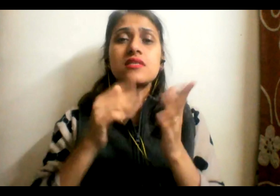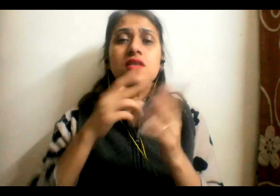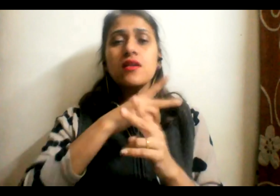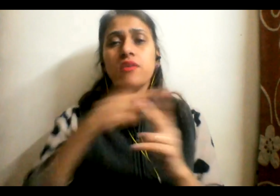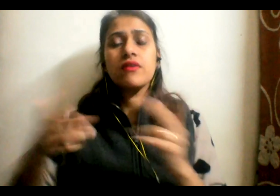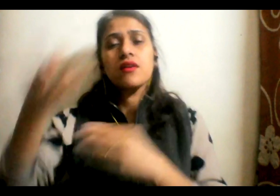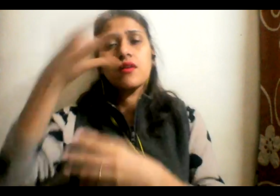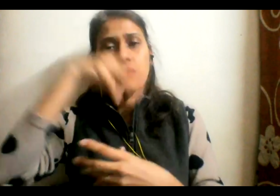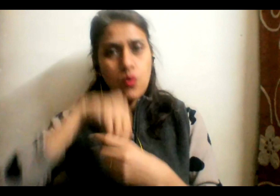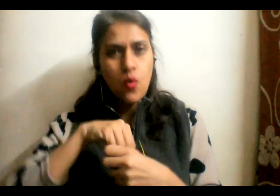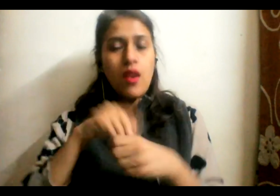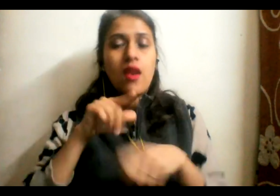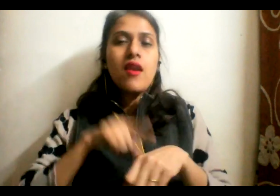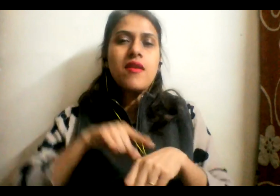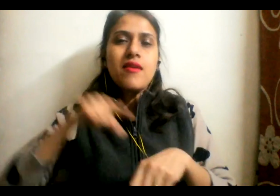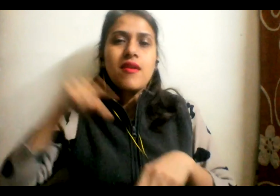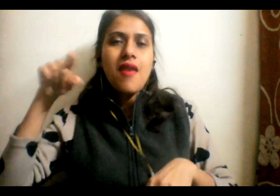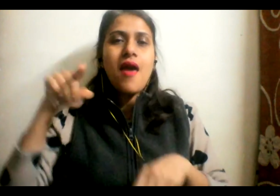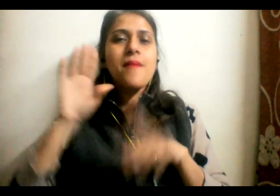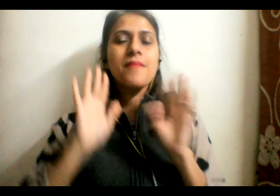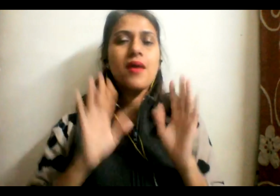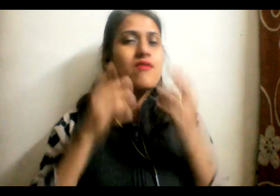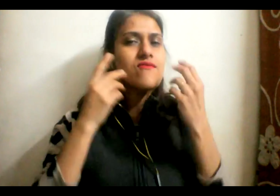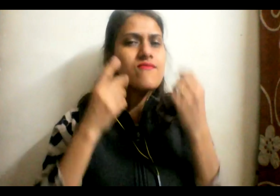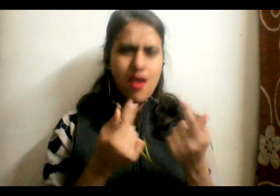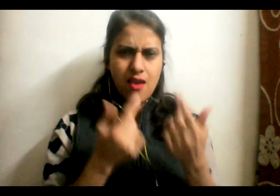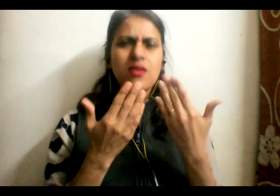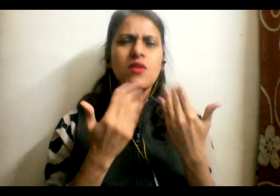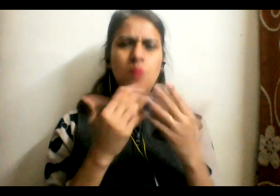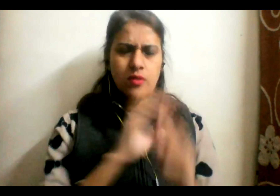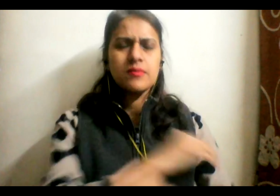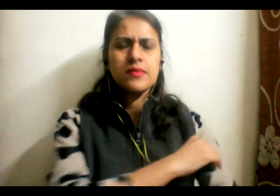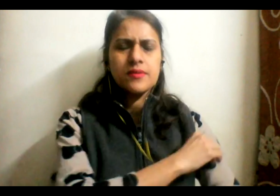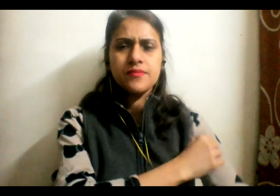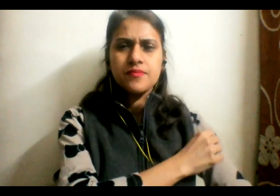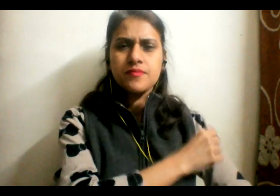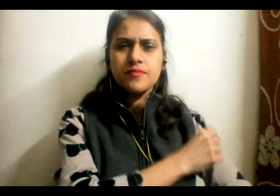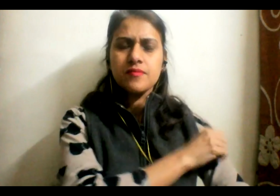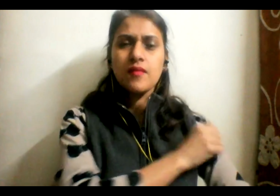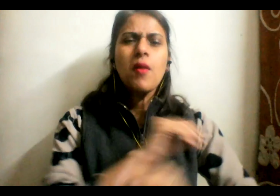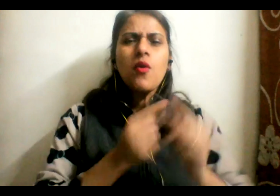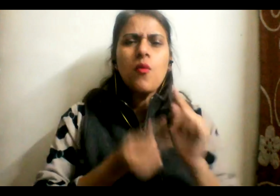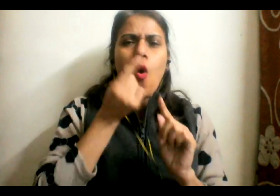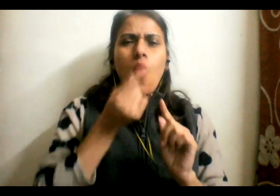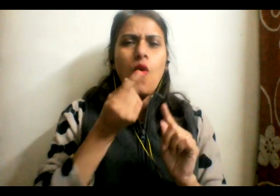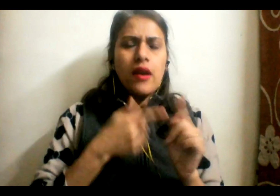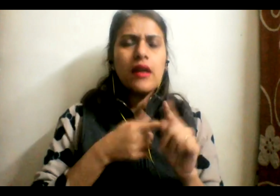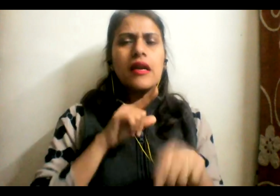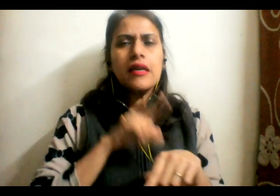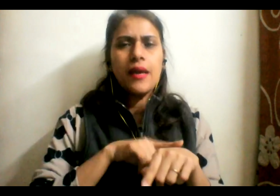उसमें थोड़ा सा टाइम लगता है. ये जल्दी हो सकता था, बट एक्चुअली इट टुक लिटिल मोर टाइम. आई थिंक